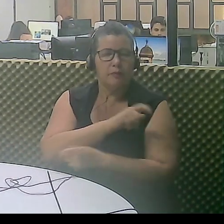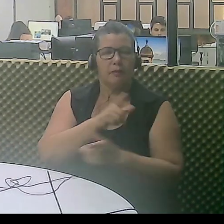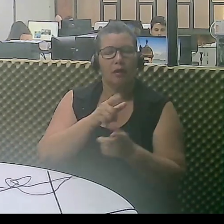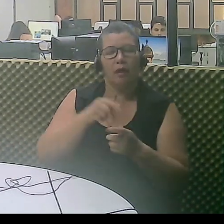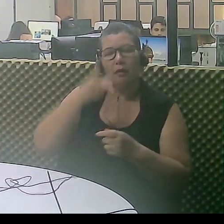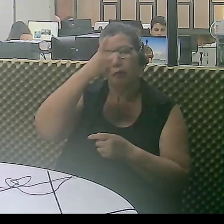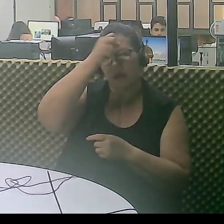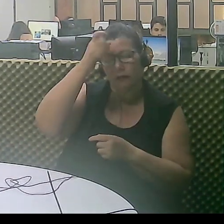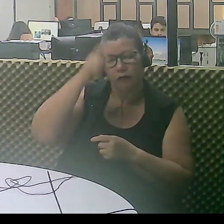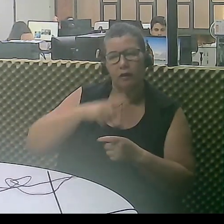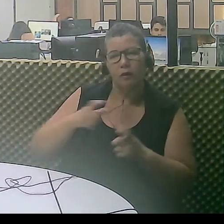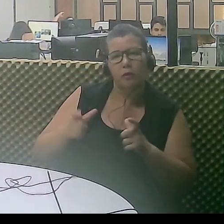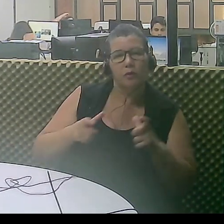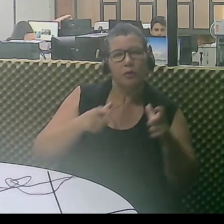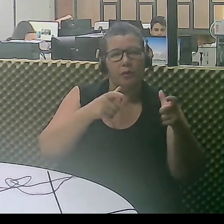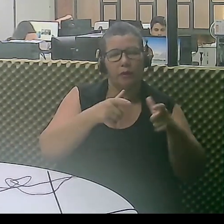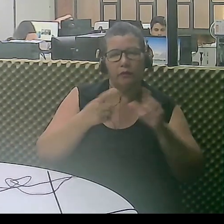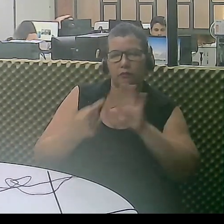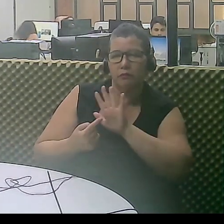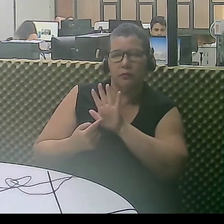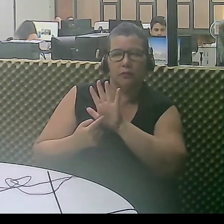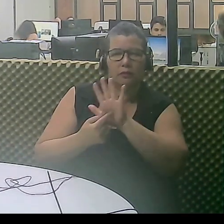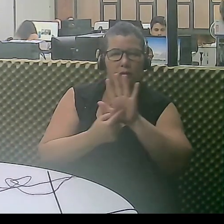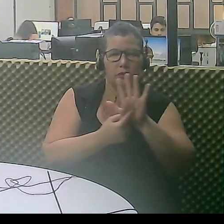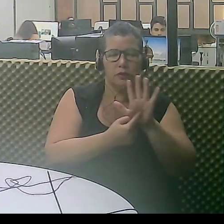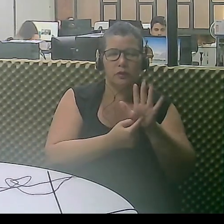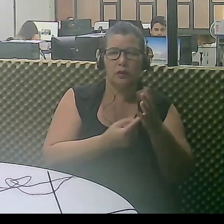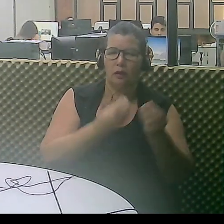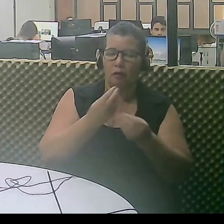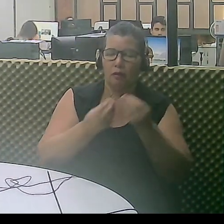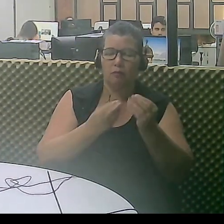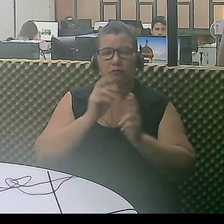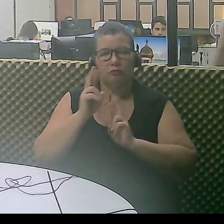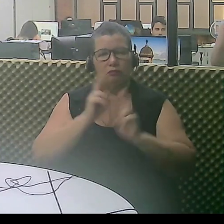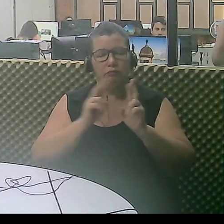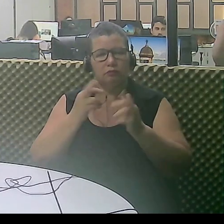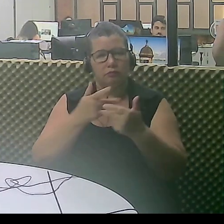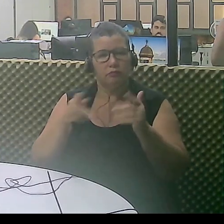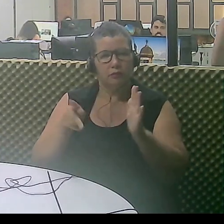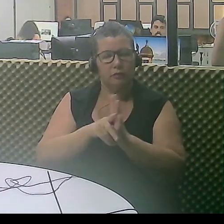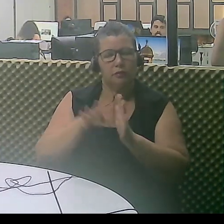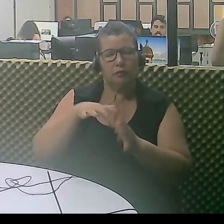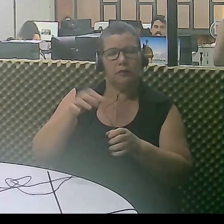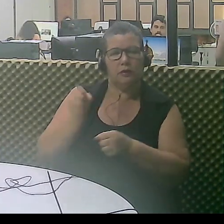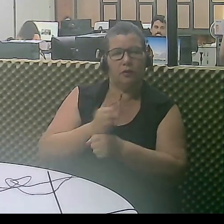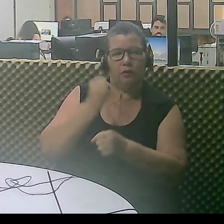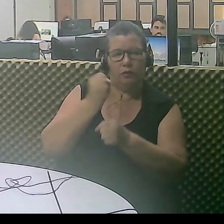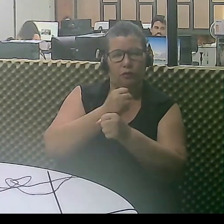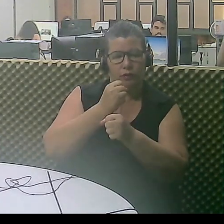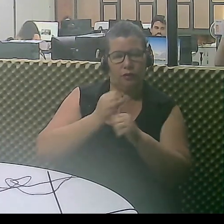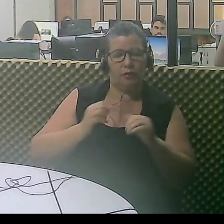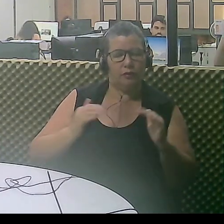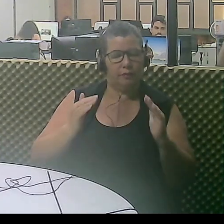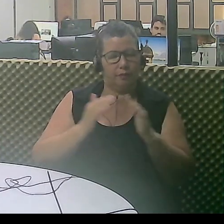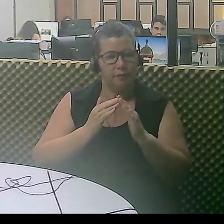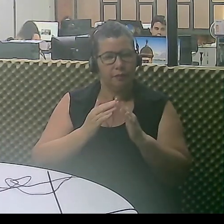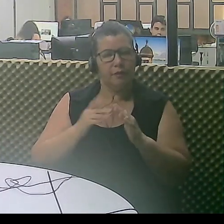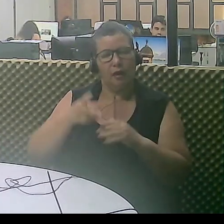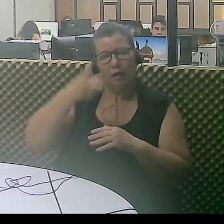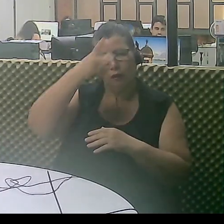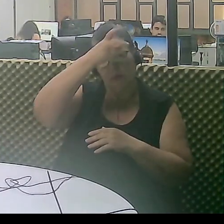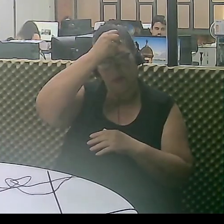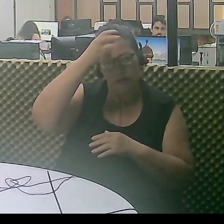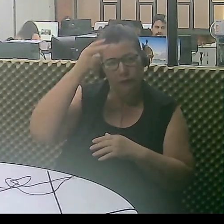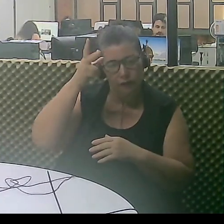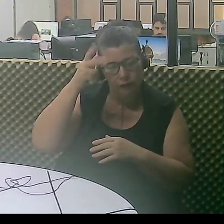terá um lounge, onde serão mostradas soluções inovadoras para a construção civil. Nesse espaço, a gestão municipal